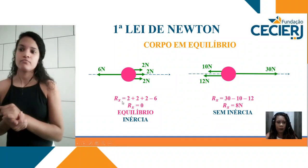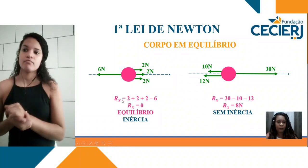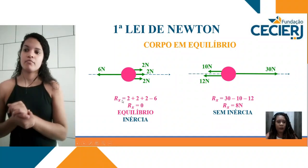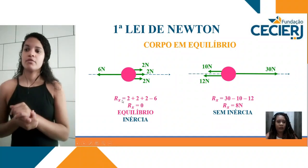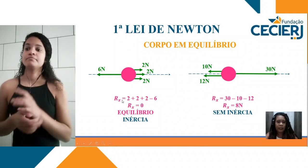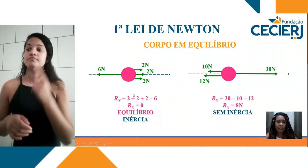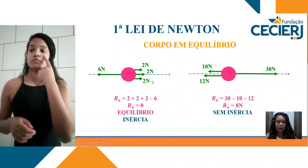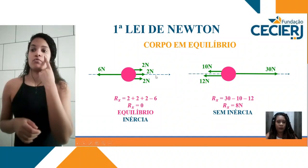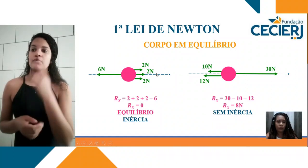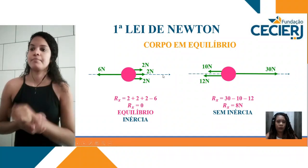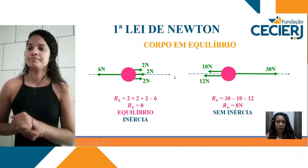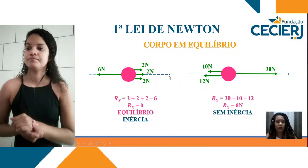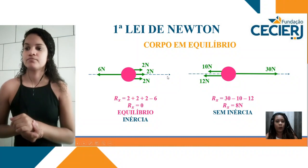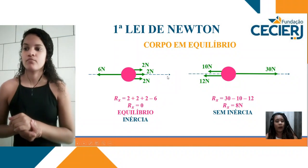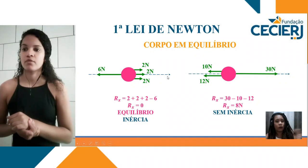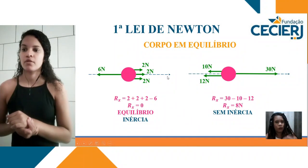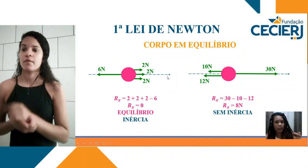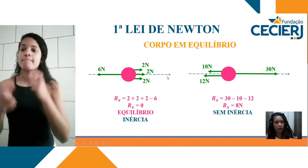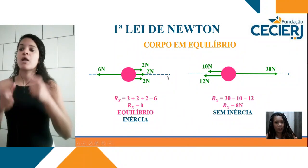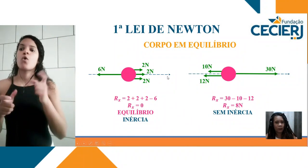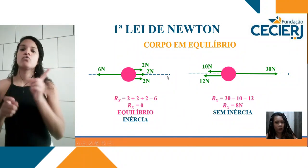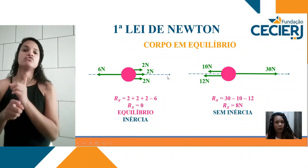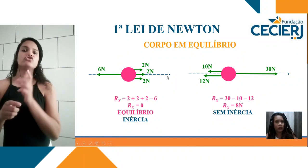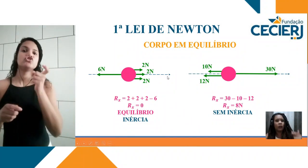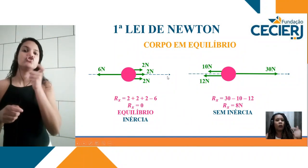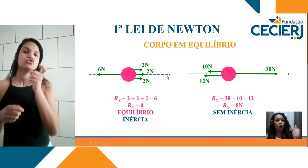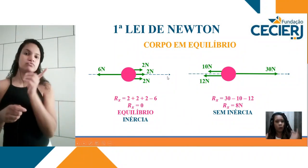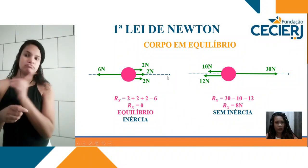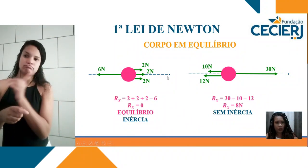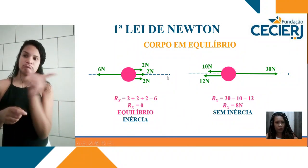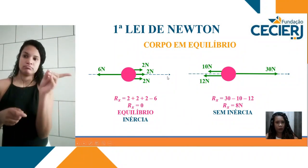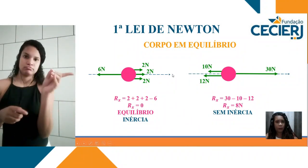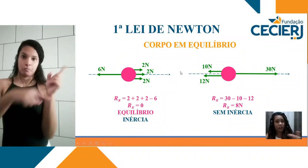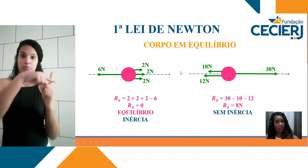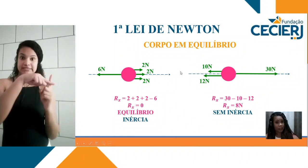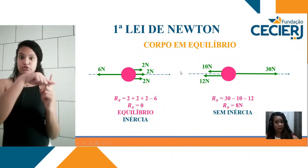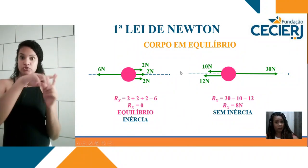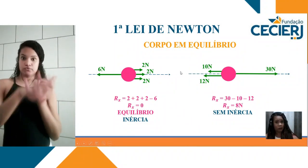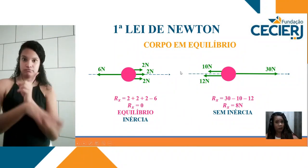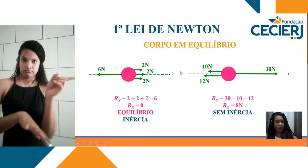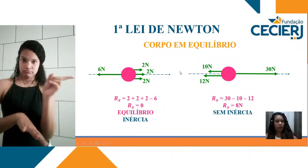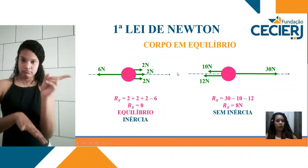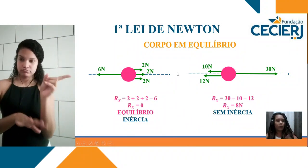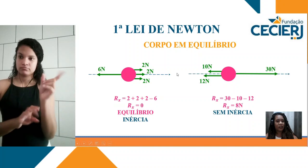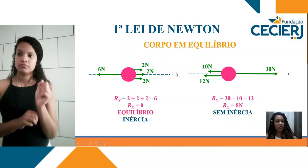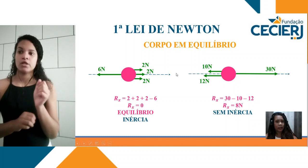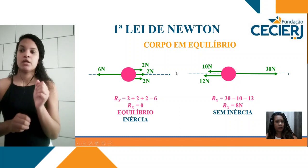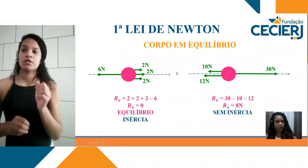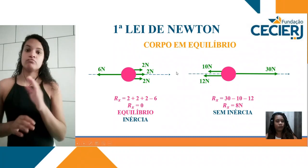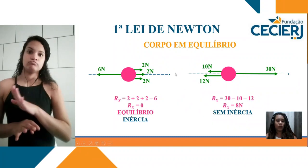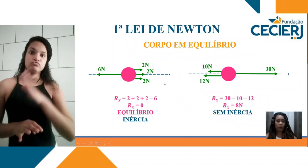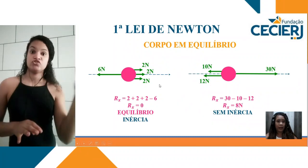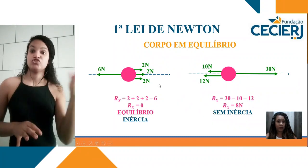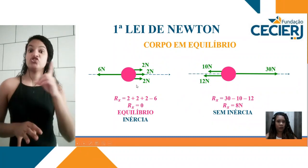X. Vai ser, então, para onde o eixo X aponta? Como positivo? Para a direita. Então, para a